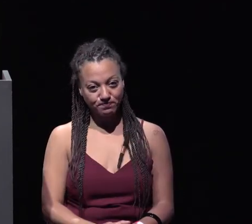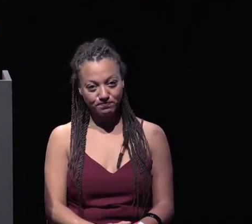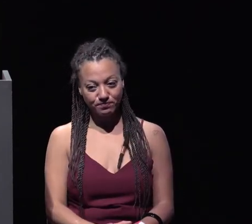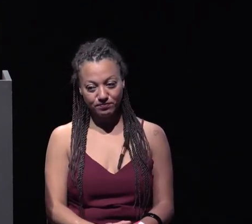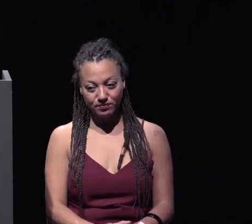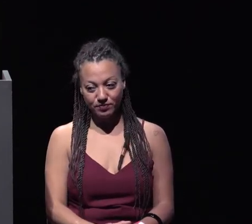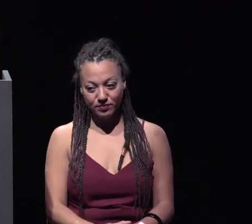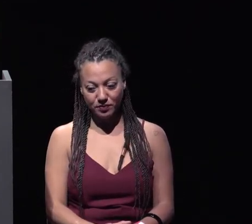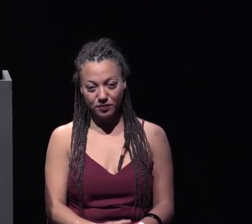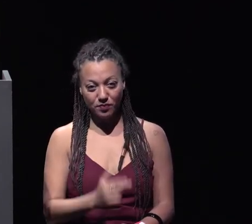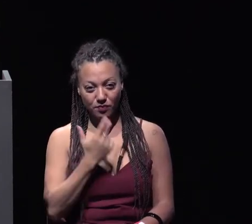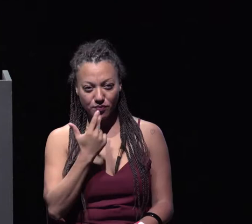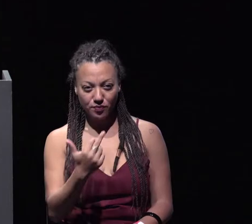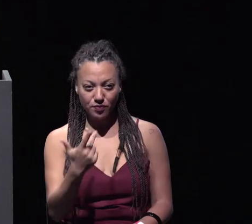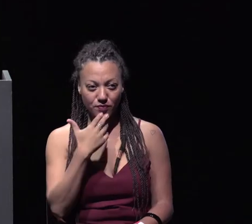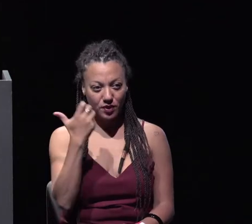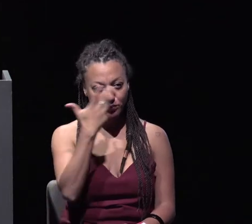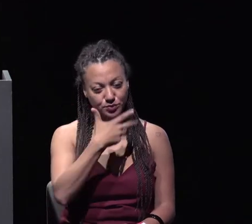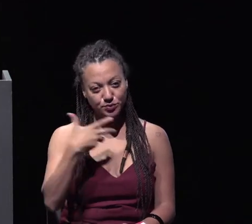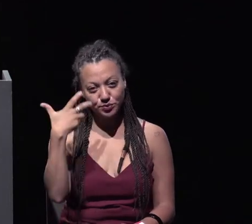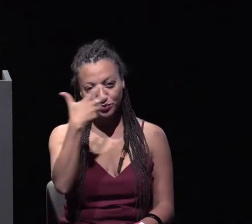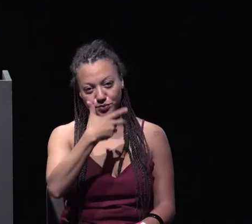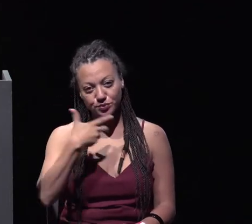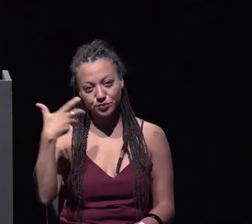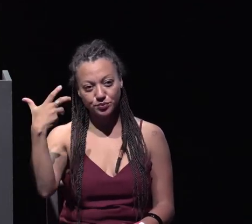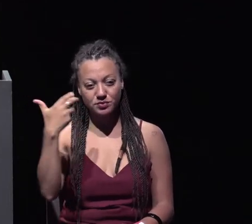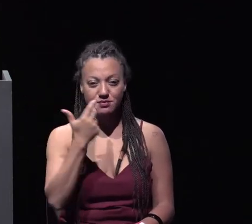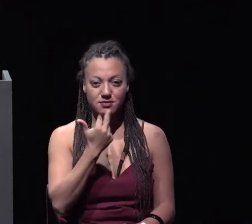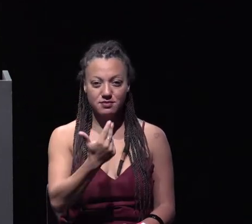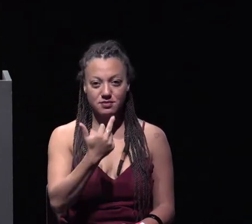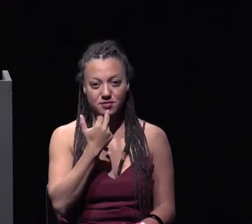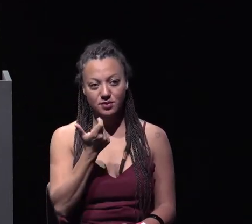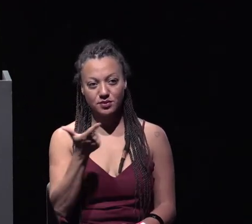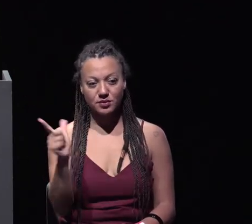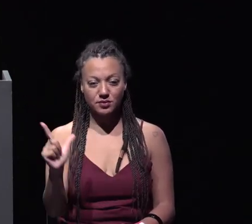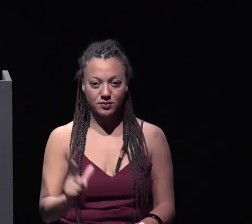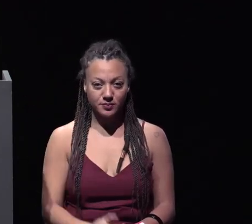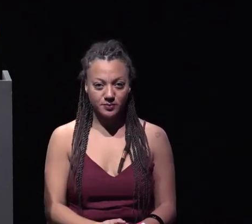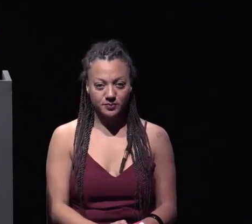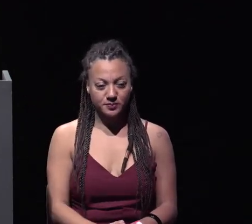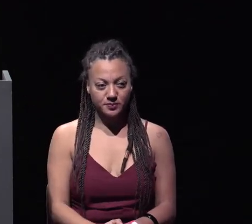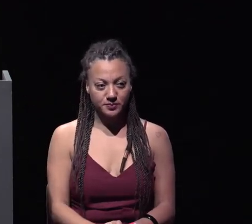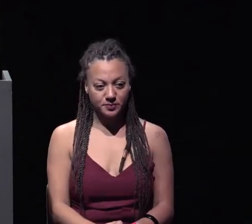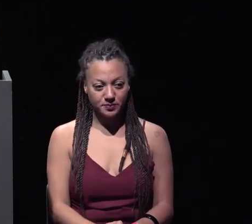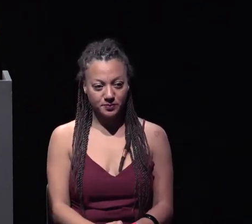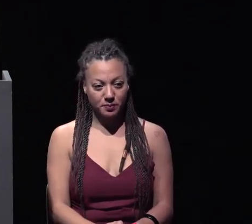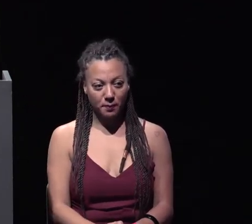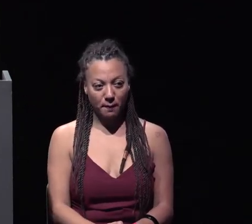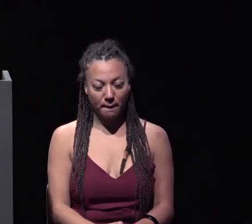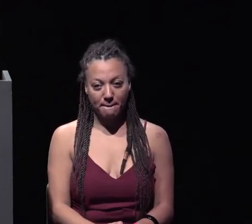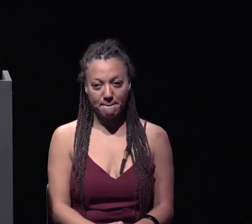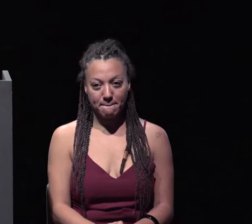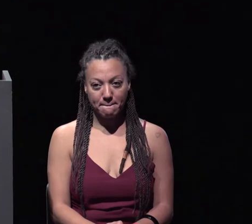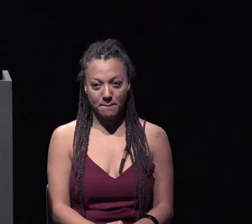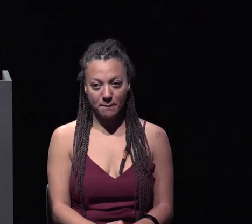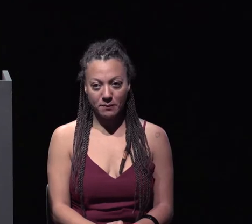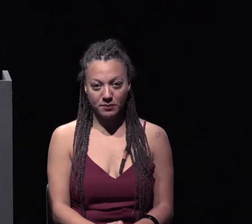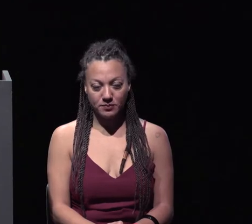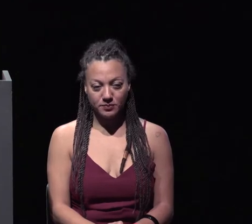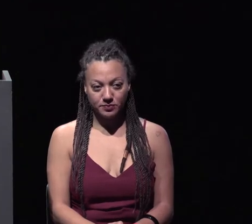ah ah ah golo a golo land de